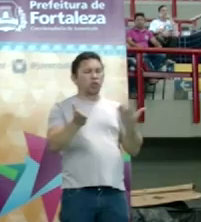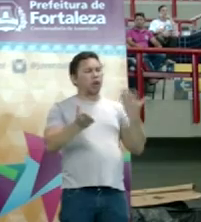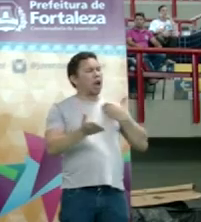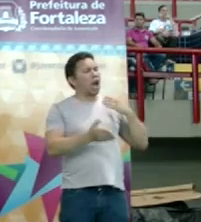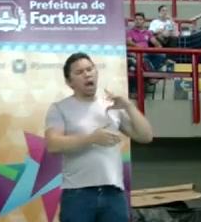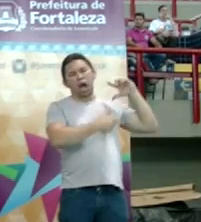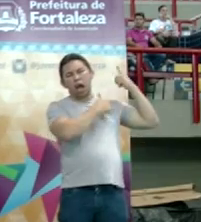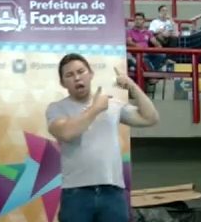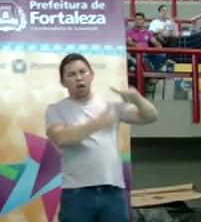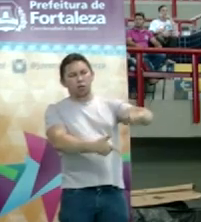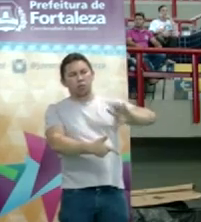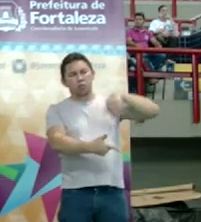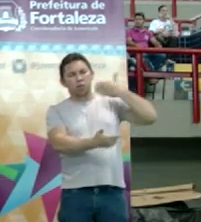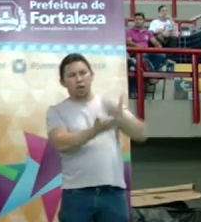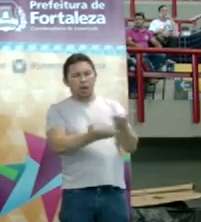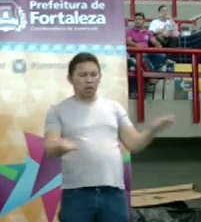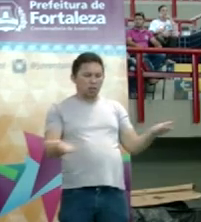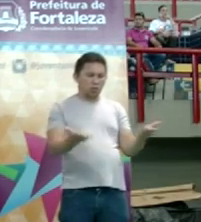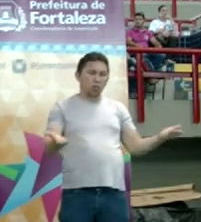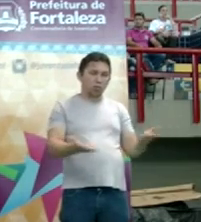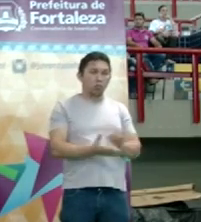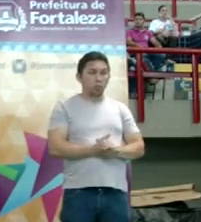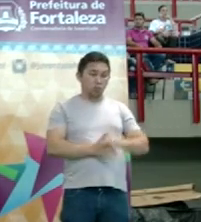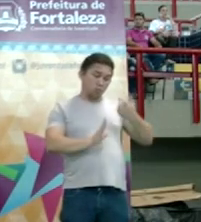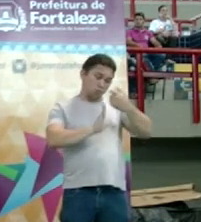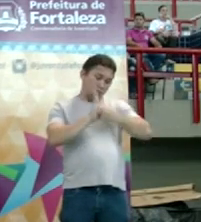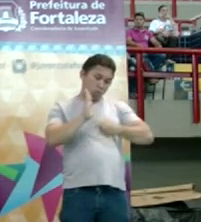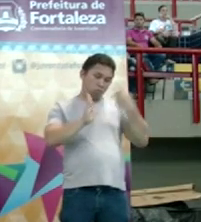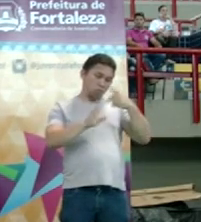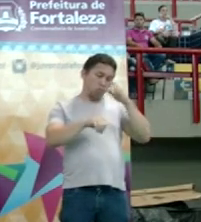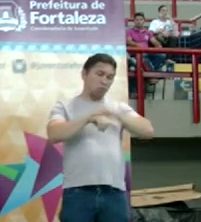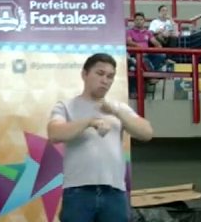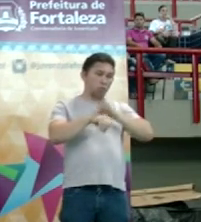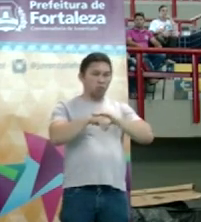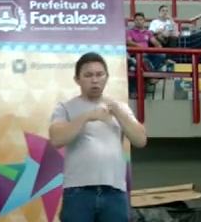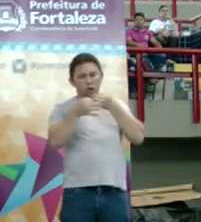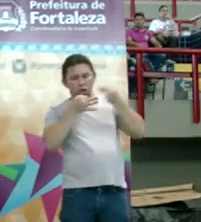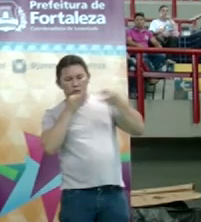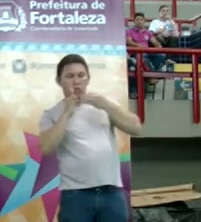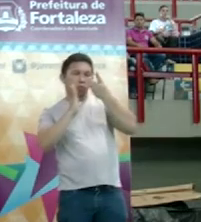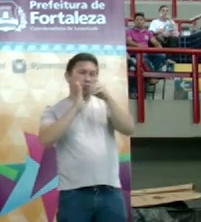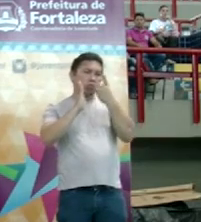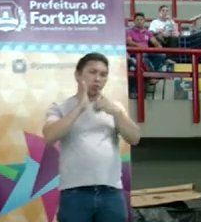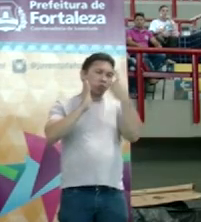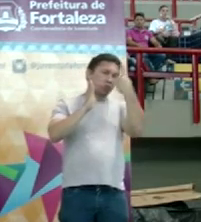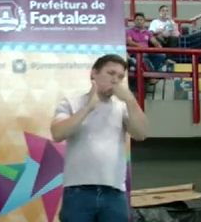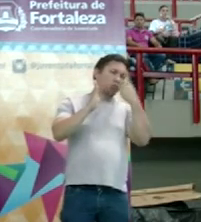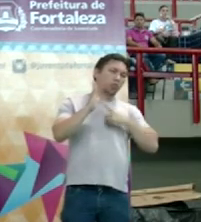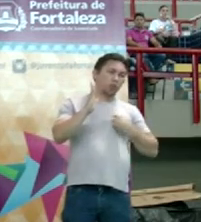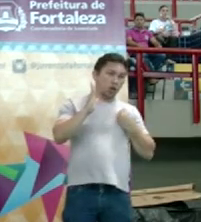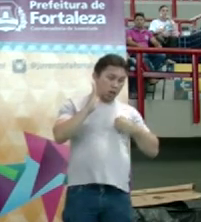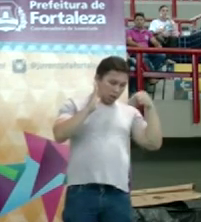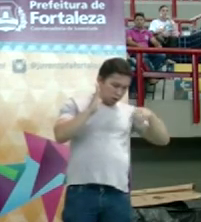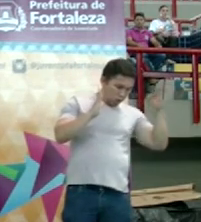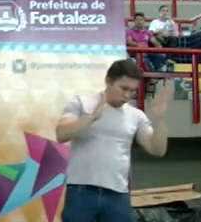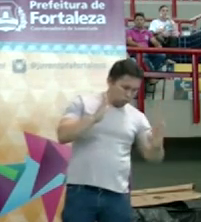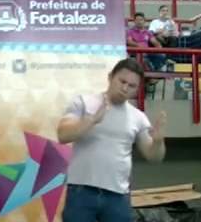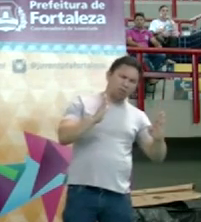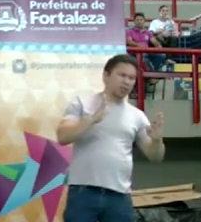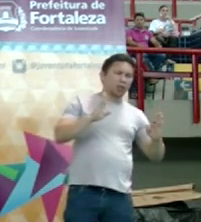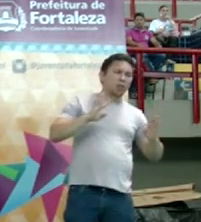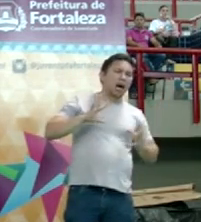contemporâneo que há. Todo aluno que vai fazer um texto dissertativo argumentativo, esse modelo não é só no Brasil, é